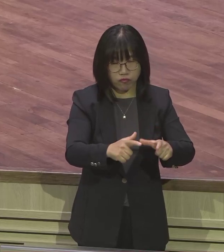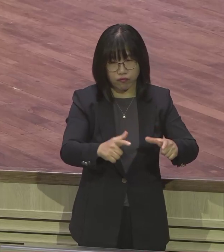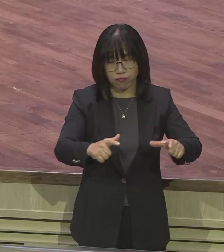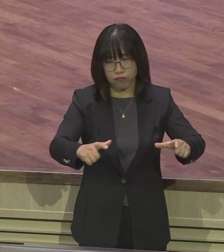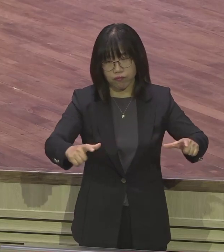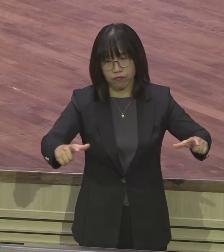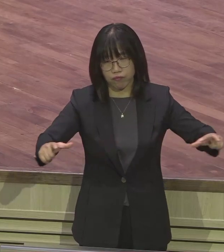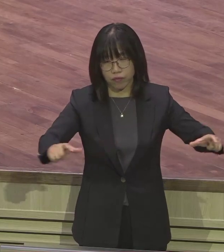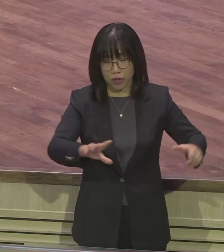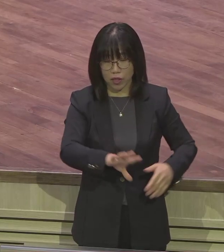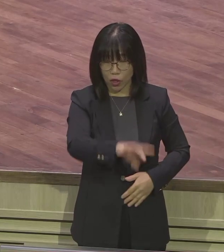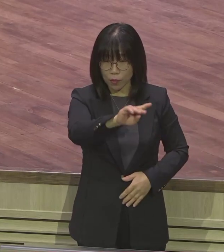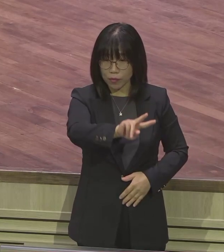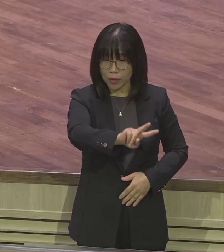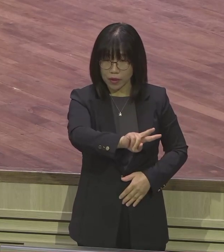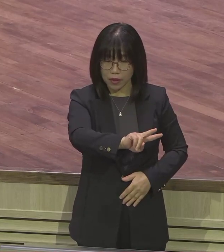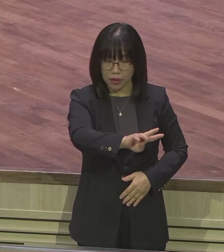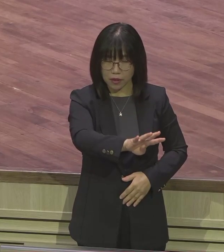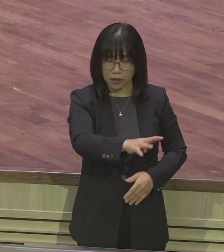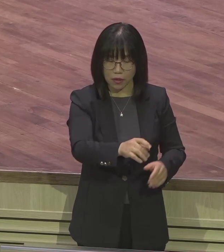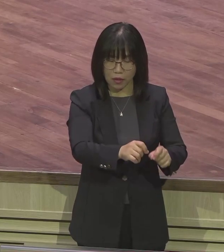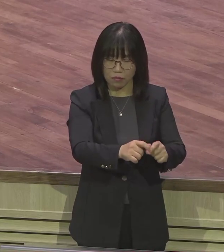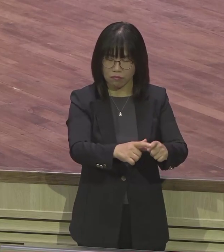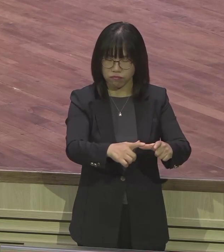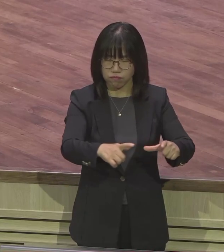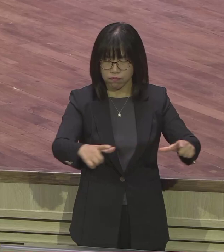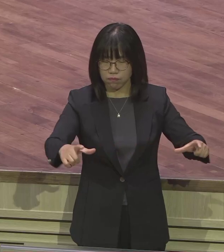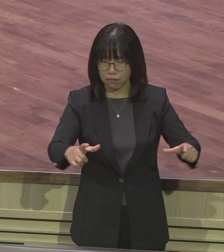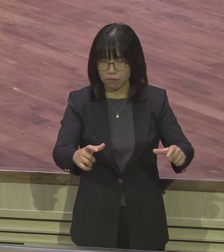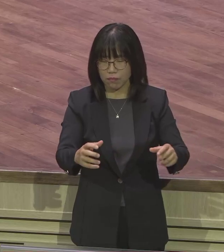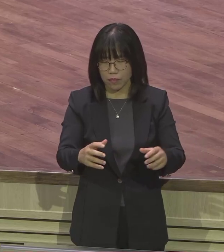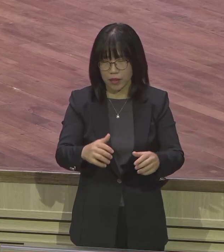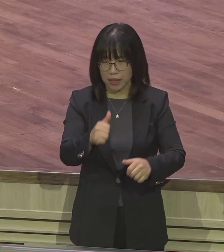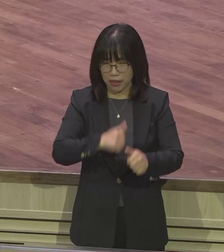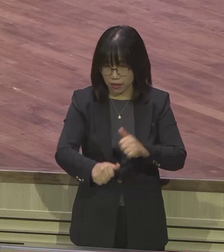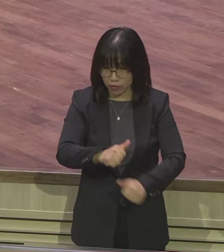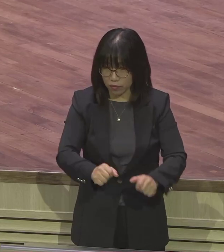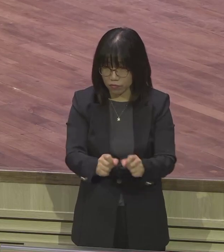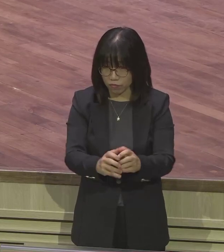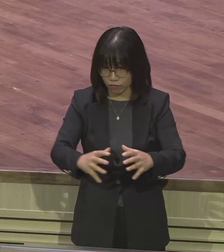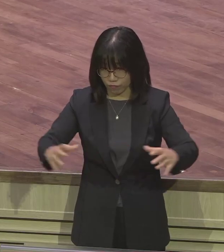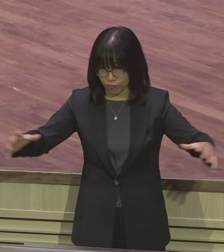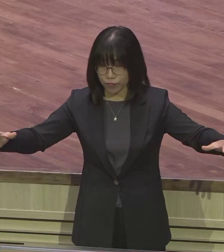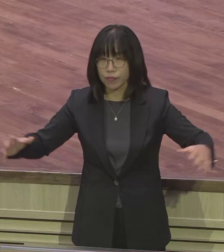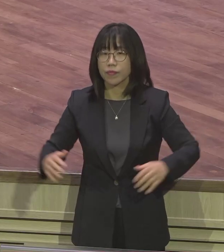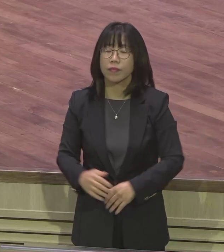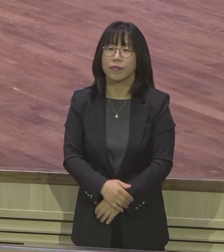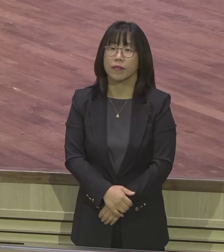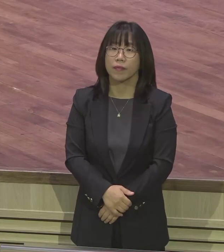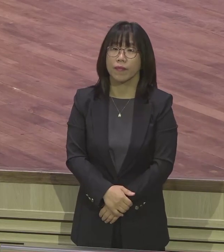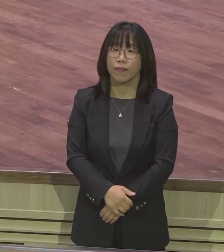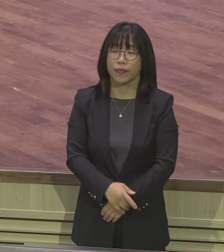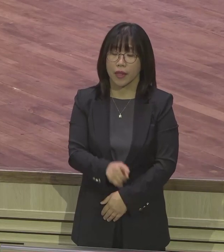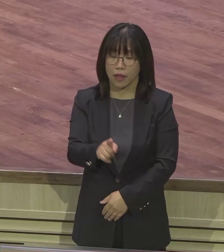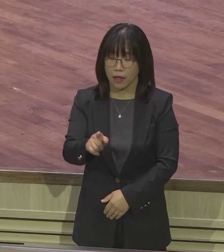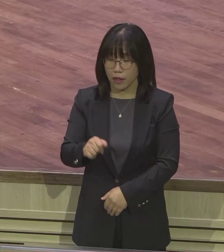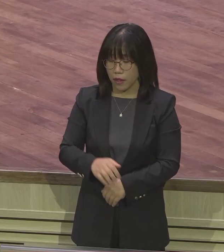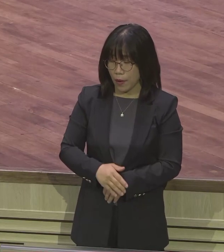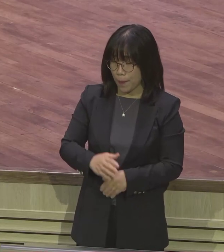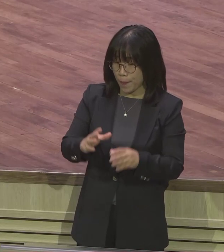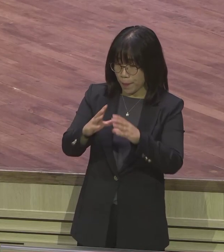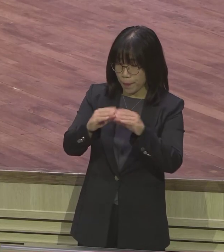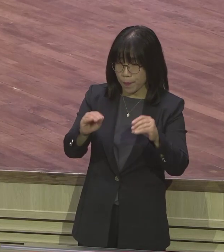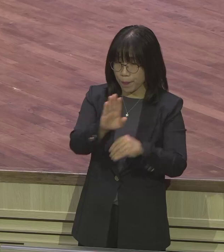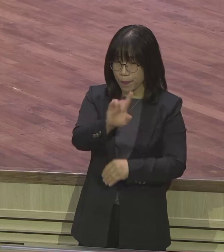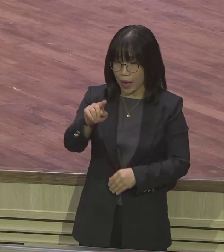정도로 불어났어요. 불어나니까 그때 막 그냥 이 바로왕이 말이요,